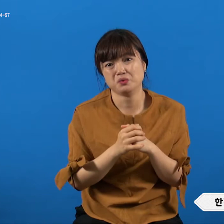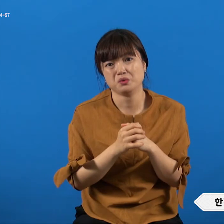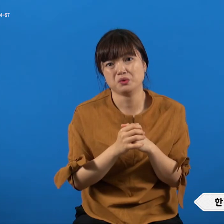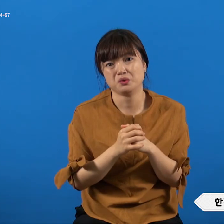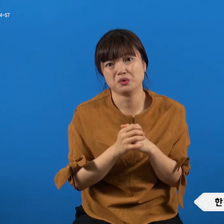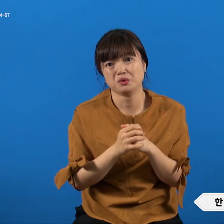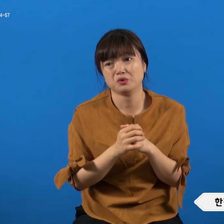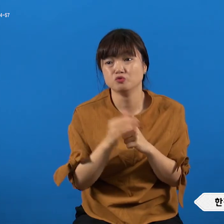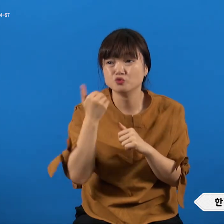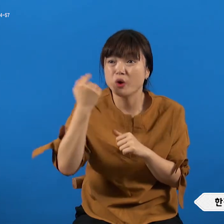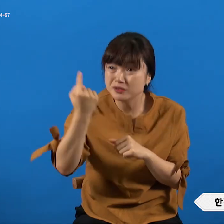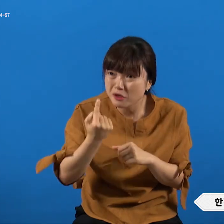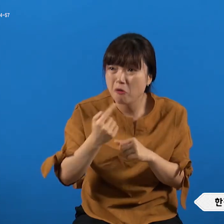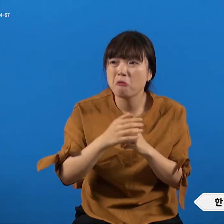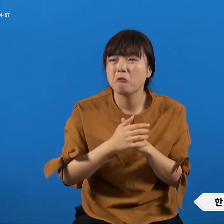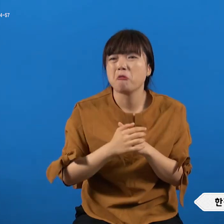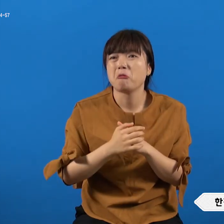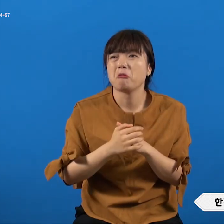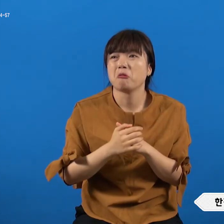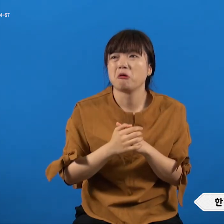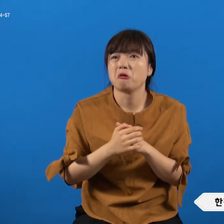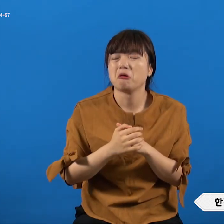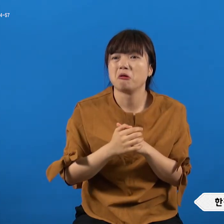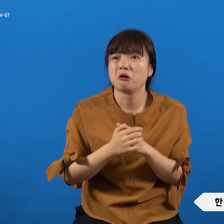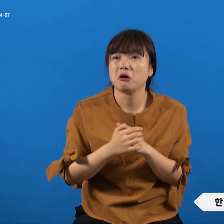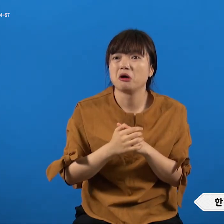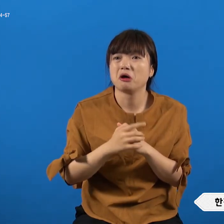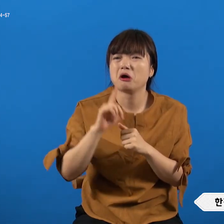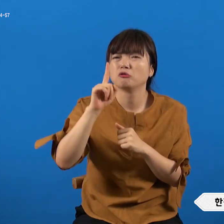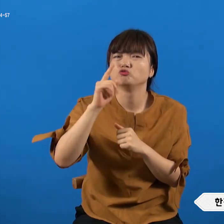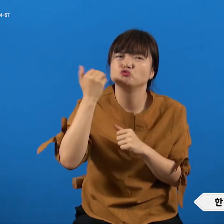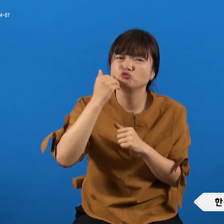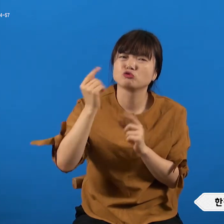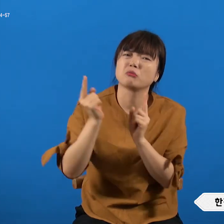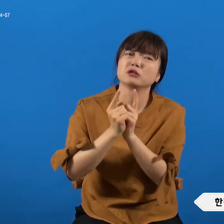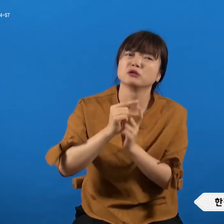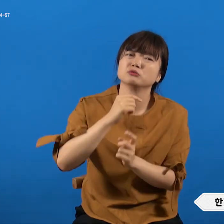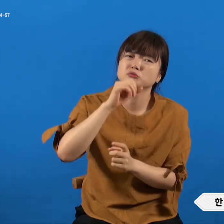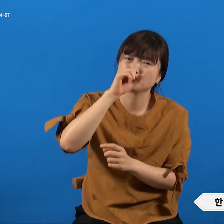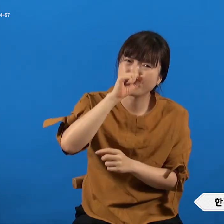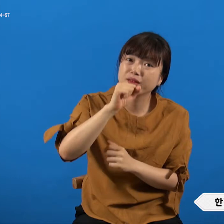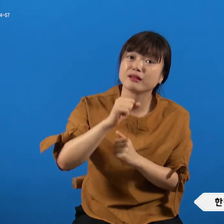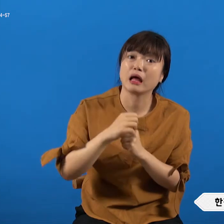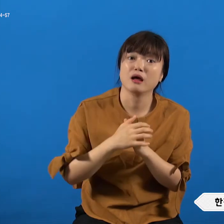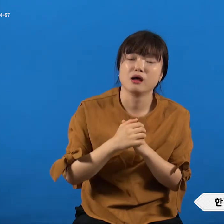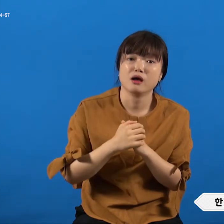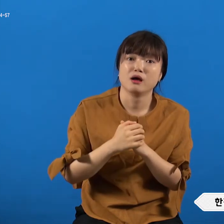아무개 왔어, 아무개 한 번만 봤으면 좋겠는데 사람을 찾습니다.